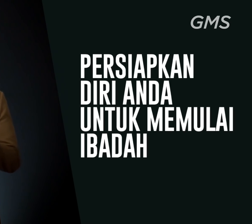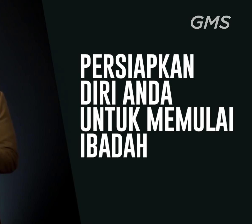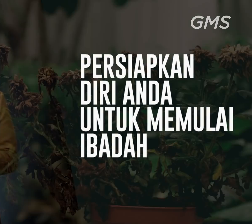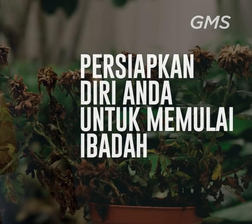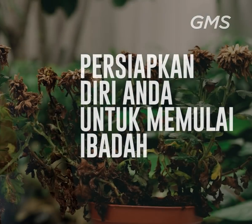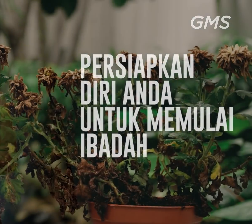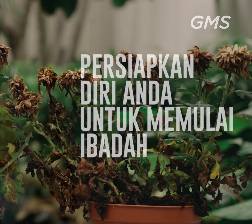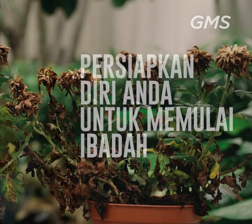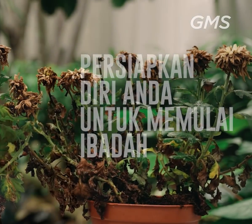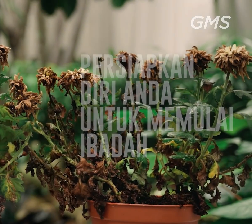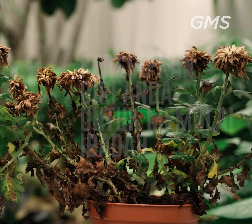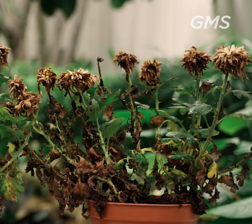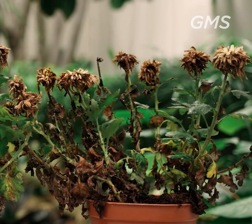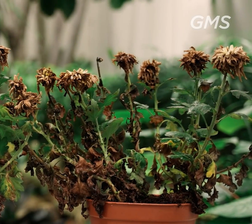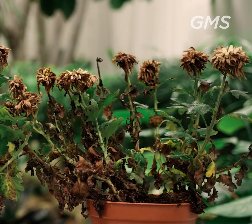beribadah.